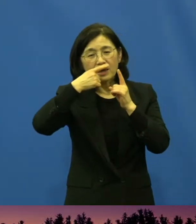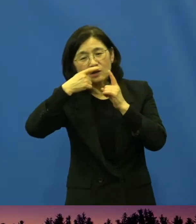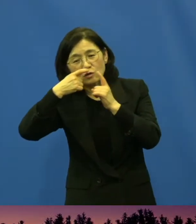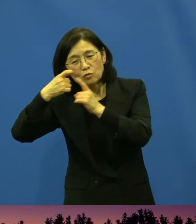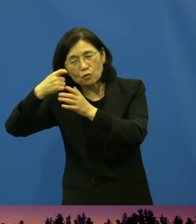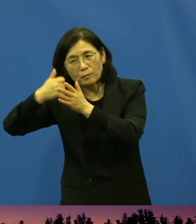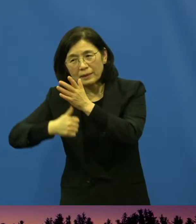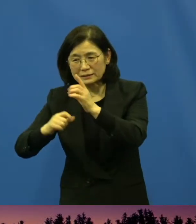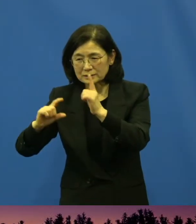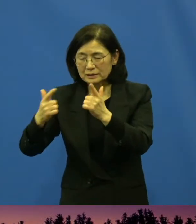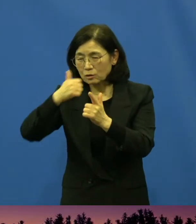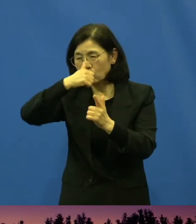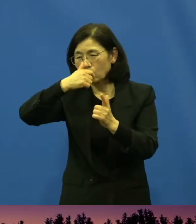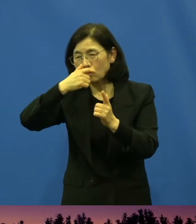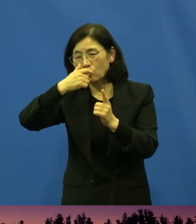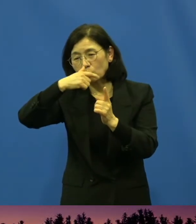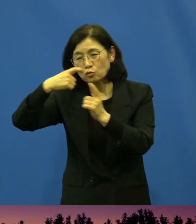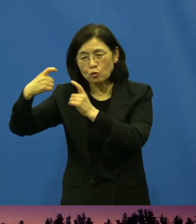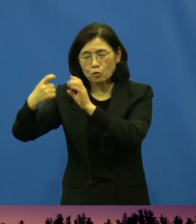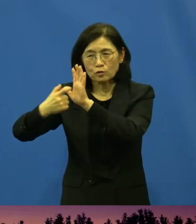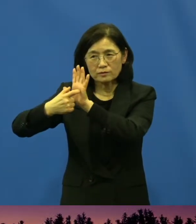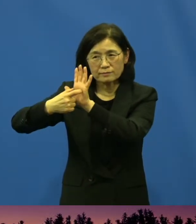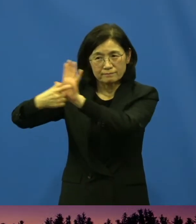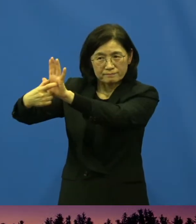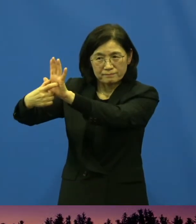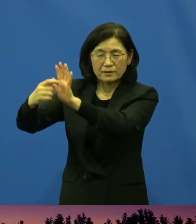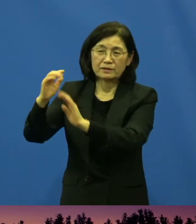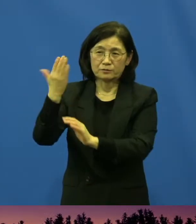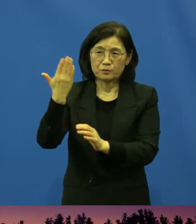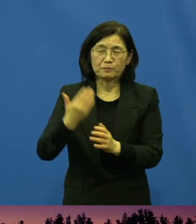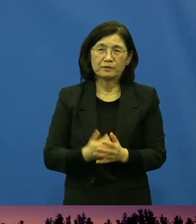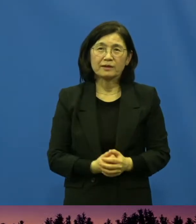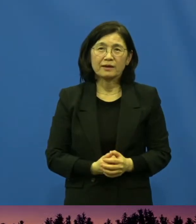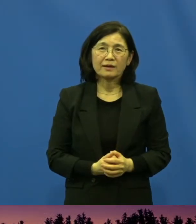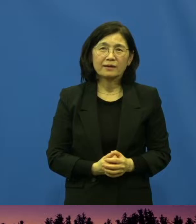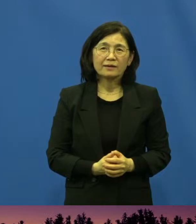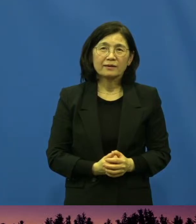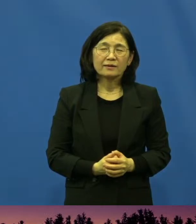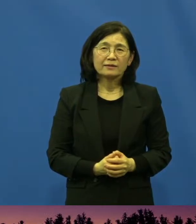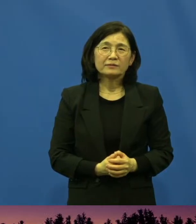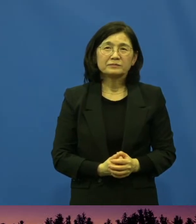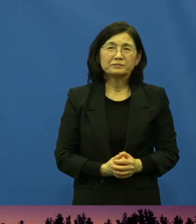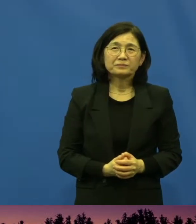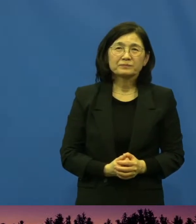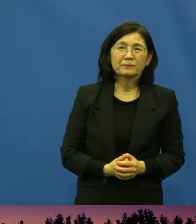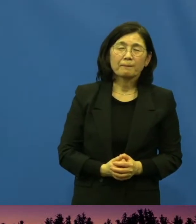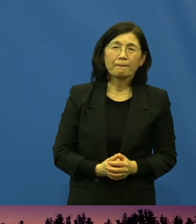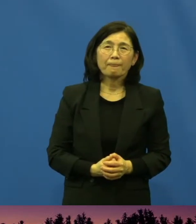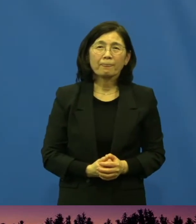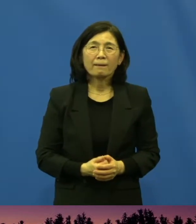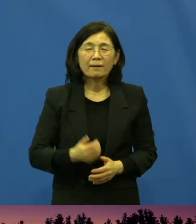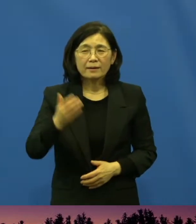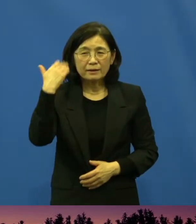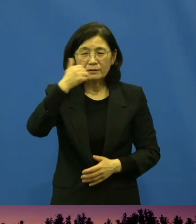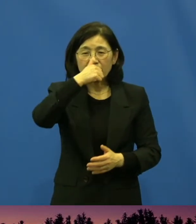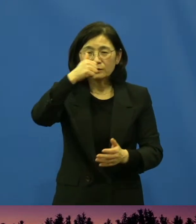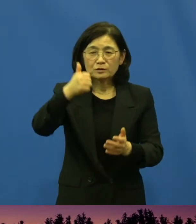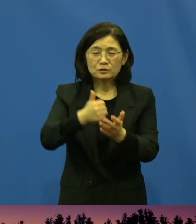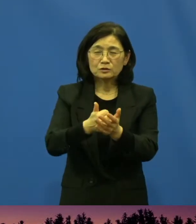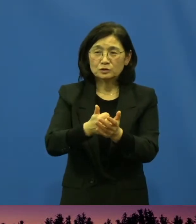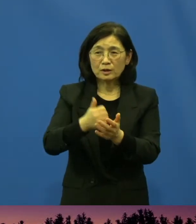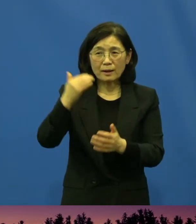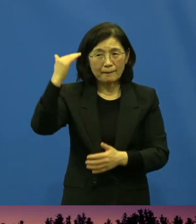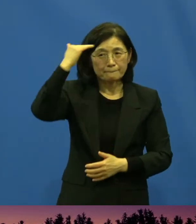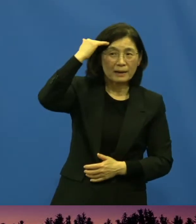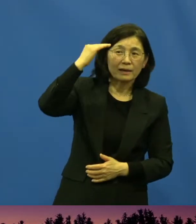되지 않는 거죠. 걸림돌이 더 이상 걸림돌이 안 되는 거예요. 여러분, 옛날에 걸림돌이 지금도 똑같이 걸림돌이 된다는 말은 아직